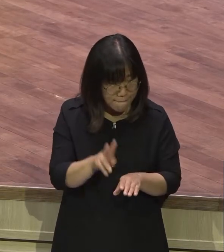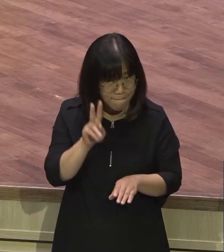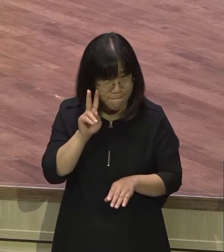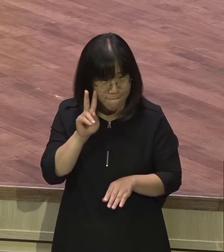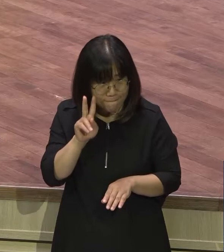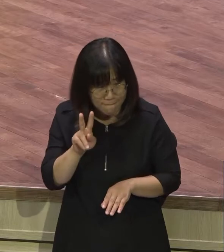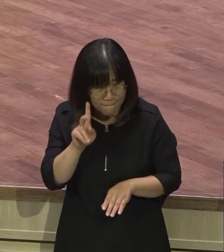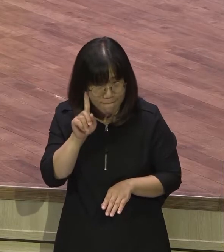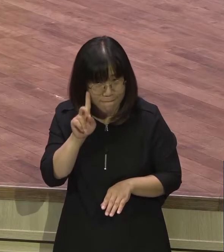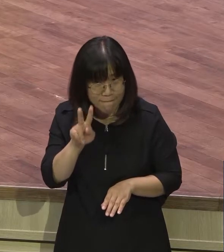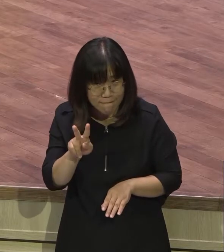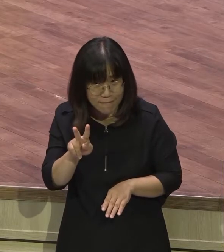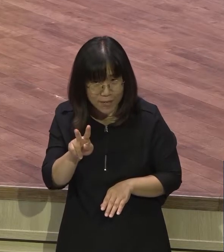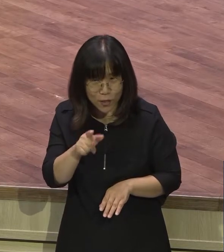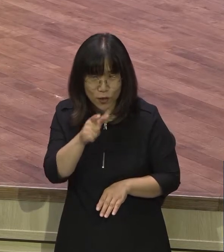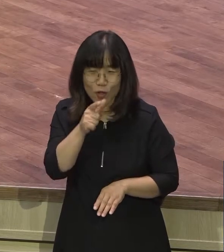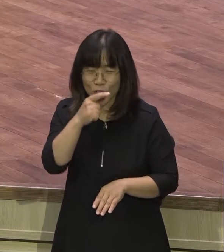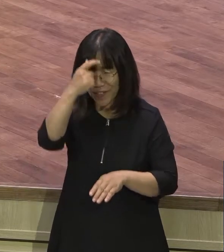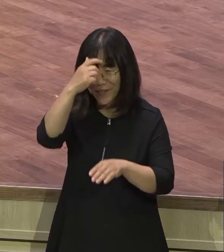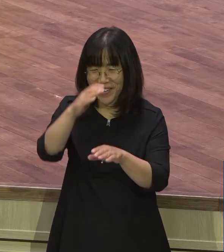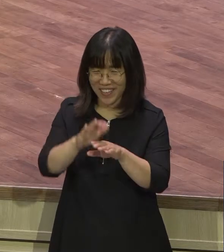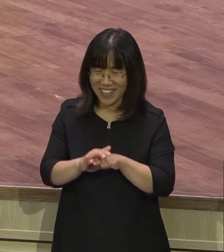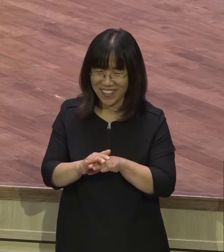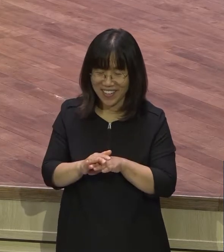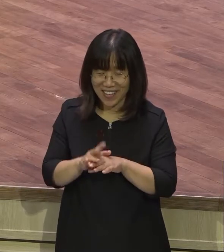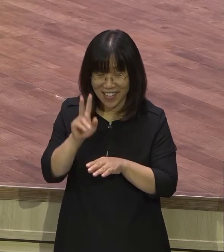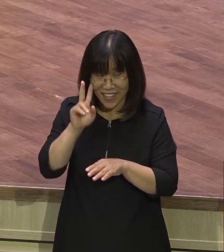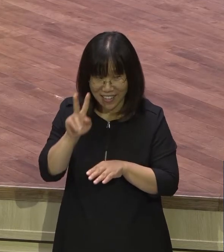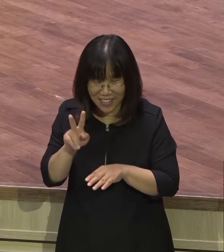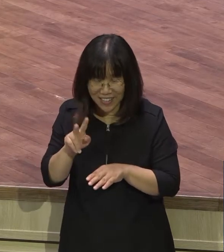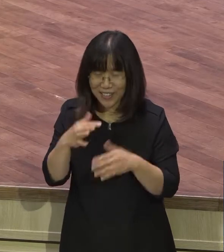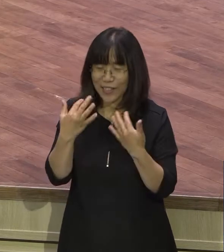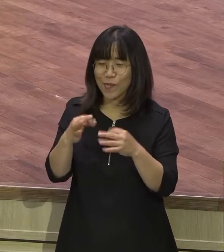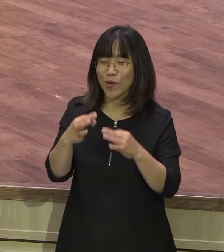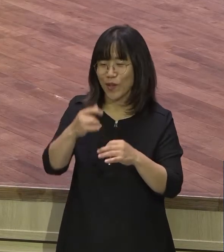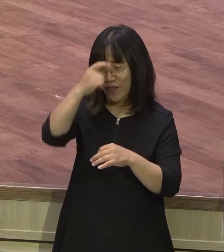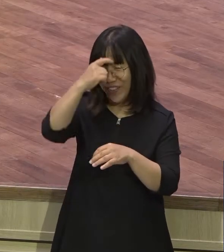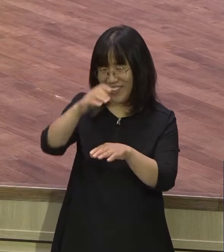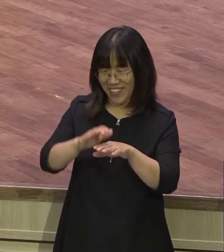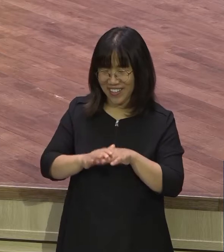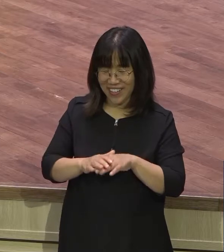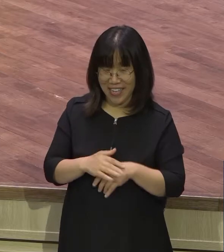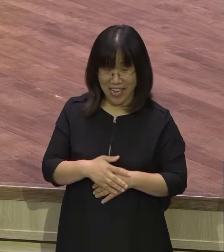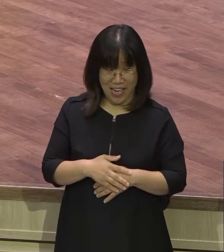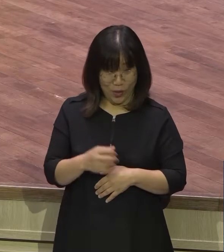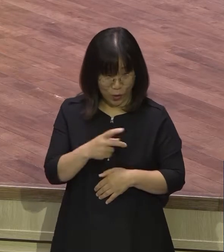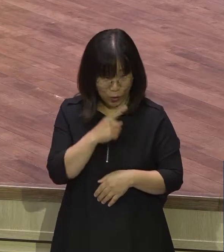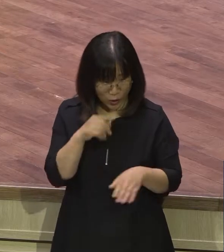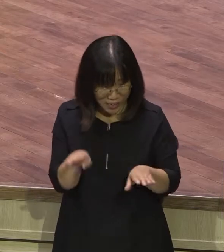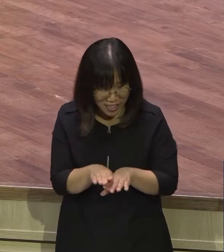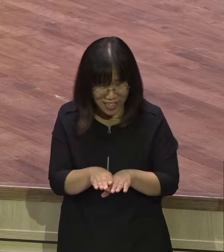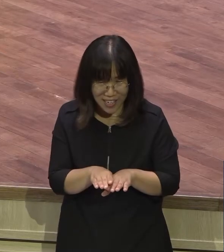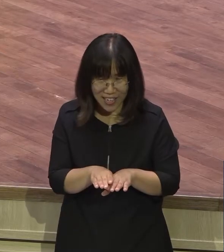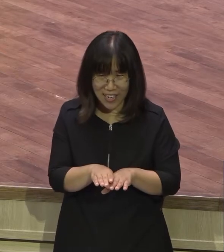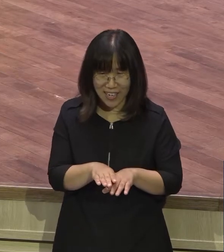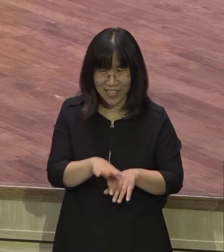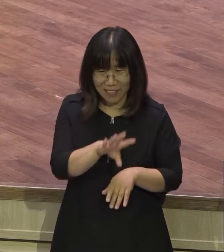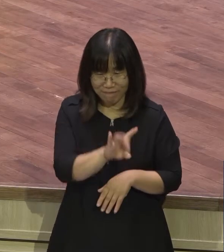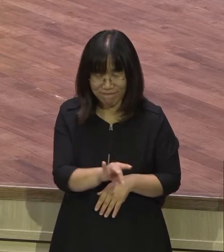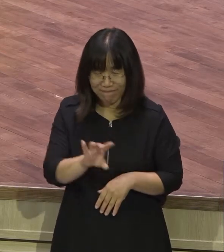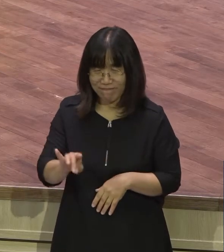세상적으로 흡쓸이 살라고 하면 수요예배 있어요. 조금 더 흔들리라고 하면 금요일 또 있어. 하루 반 지나면 주일 날 있어. 이렇게